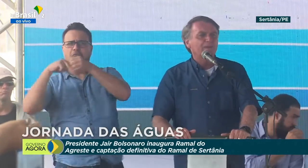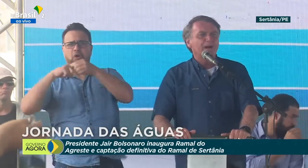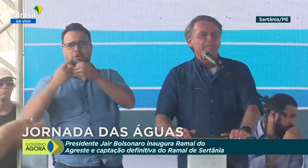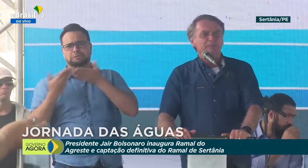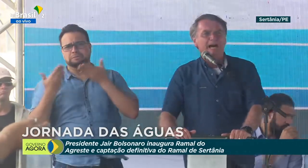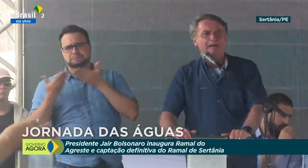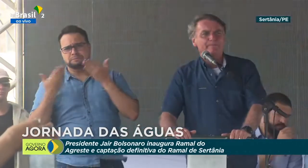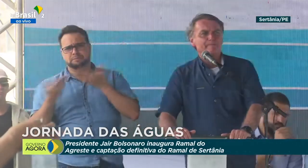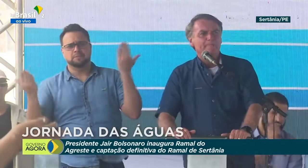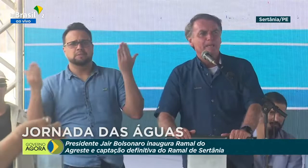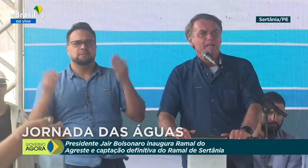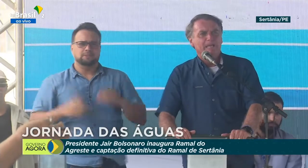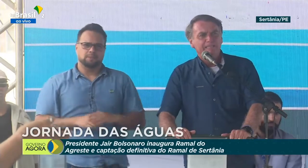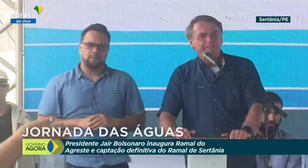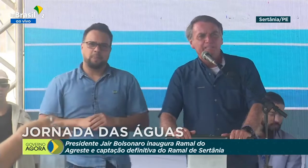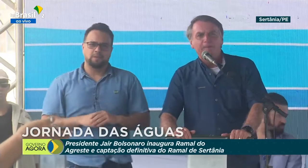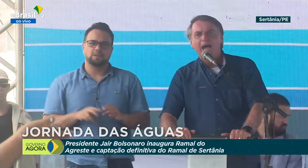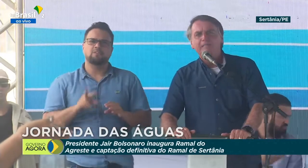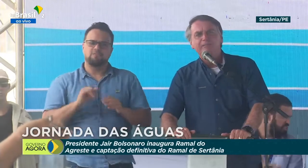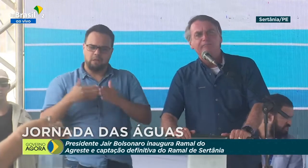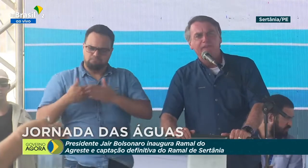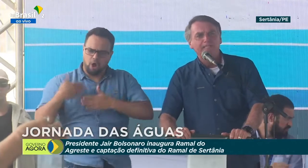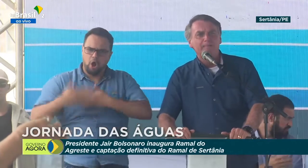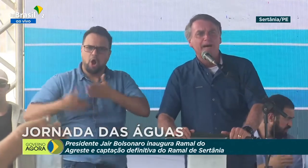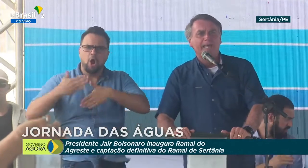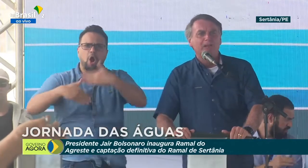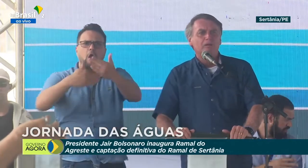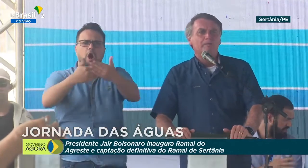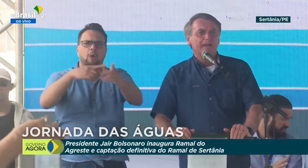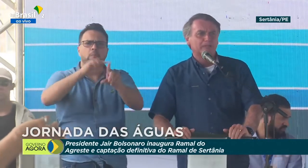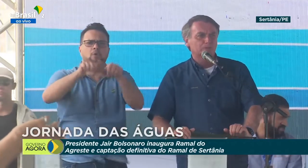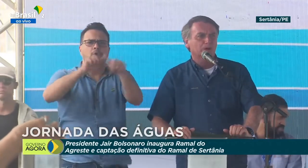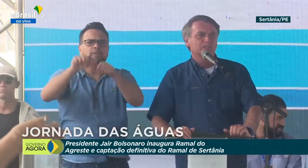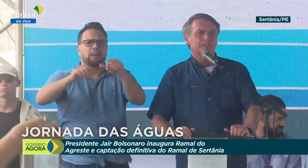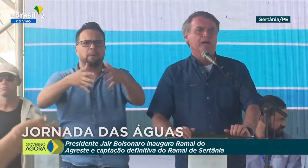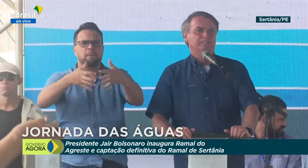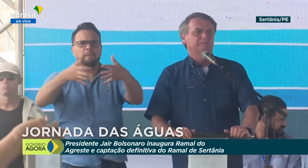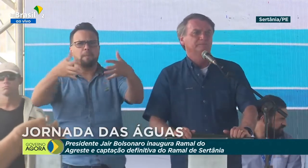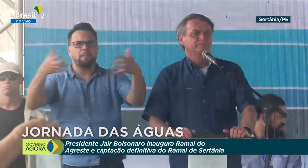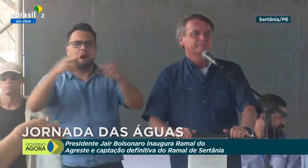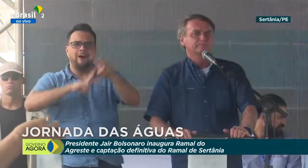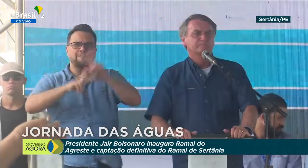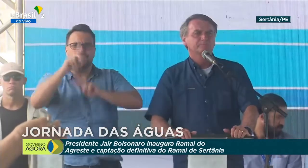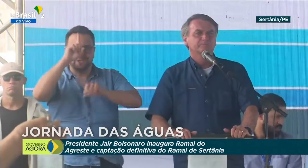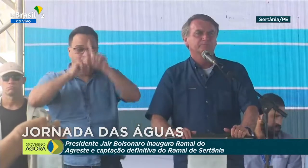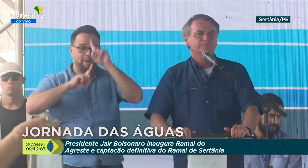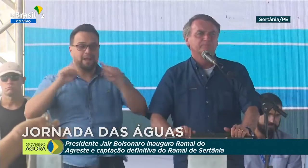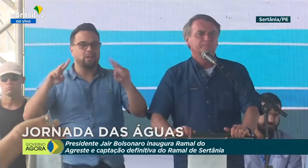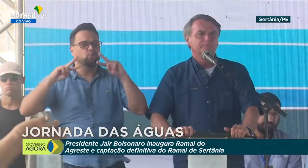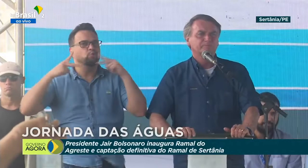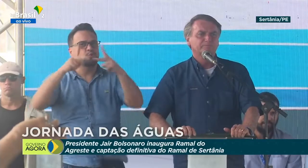não vai mais mudar. Cada vez mais verde e amarelo para todos nós.